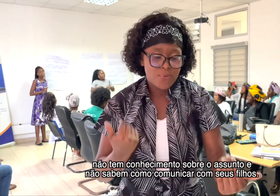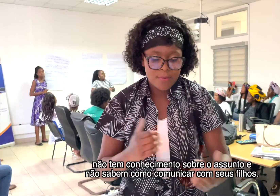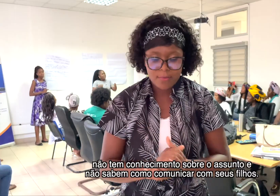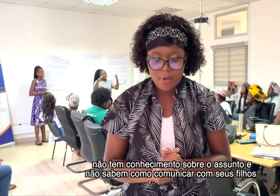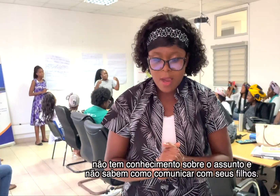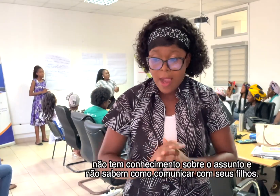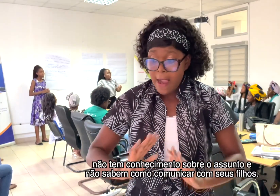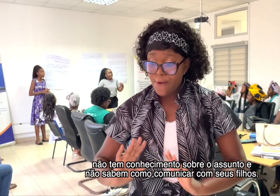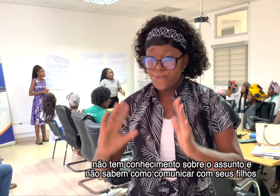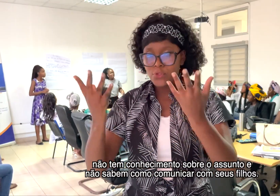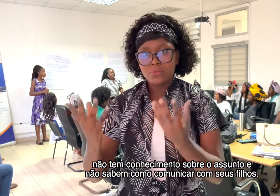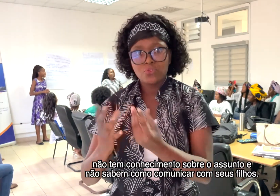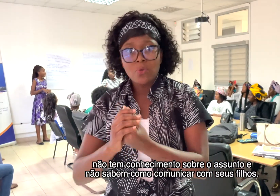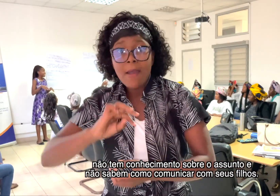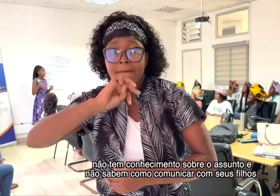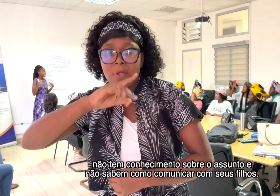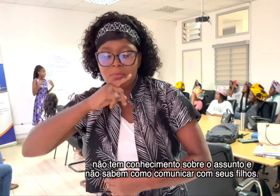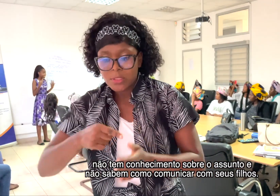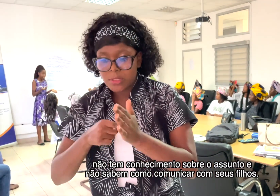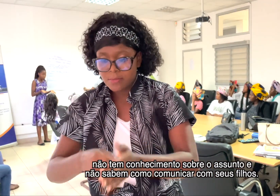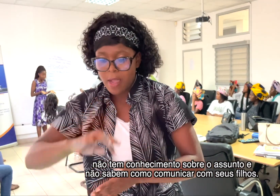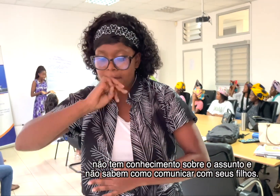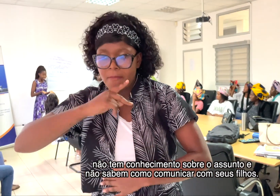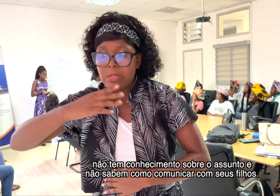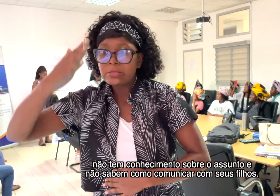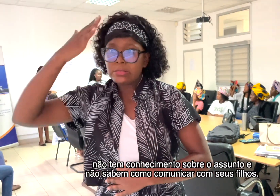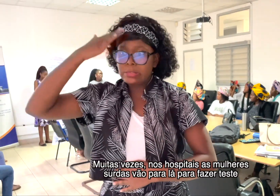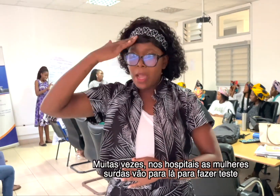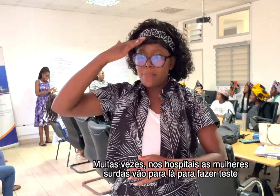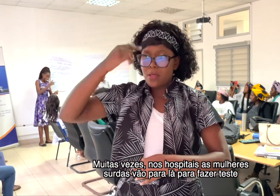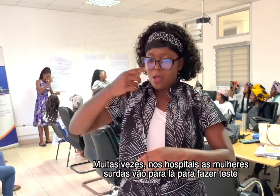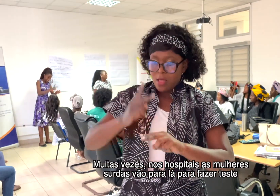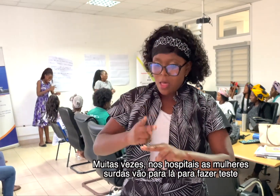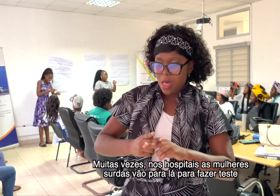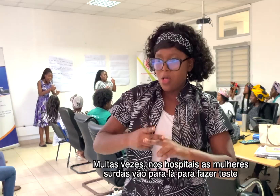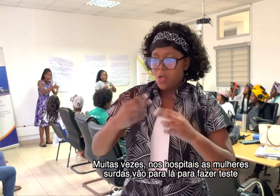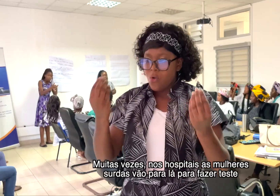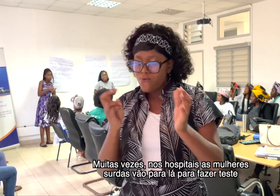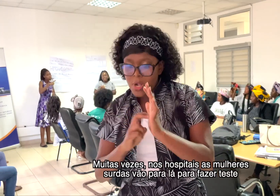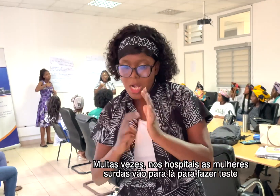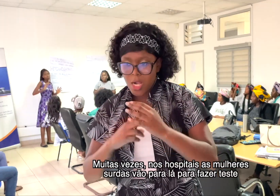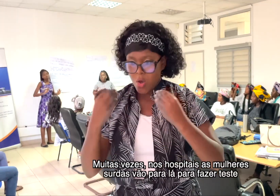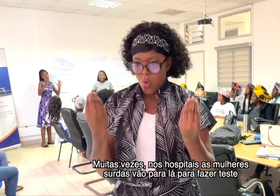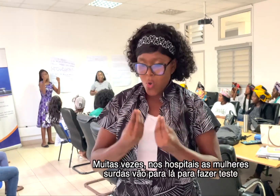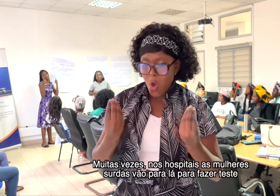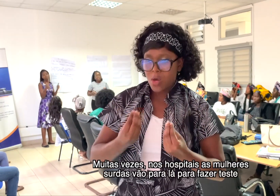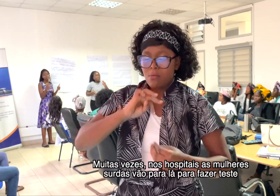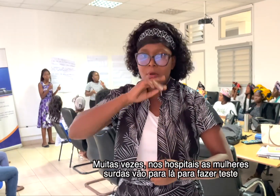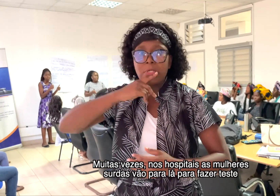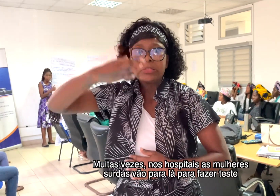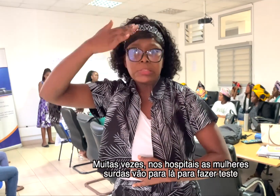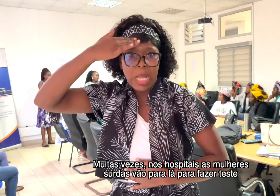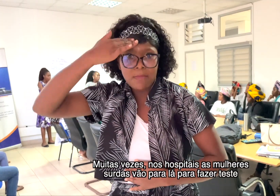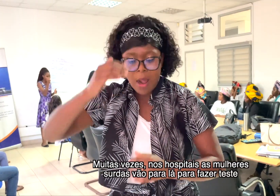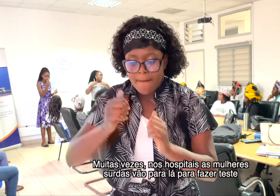o assunto e não sabem como comunicar com seus filhos. Muitas vezes nos hospitais as